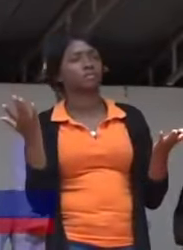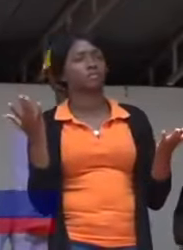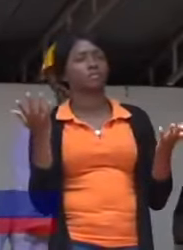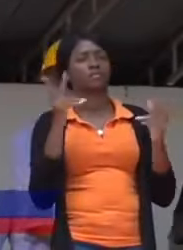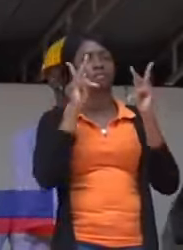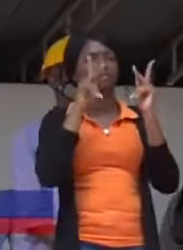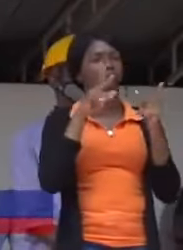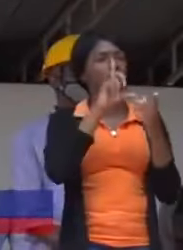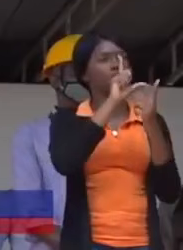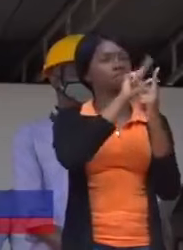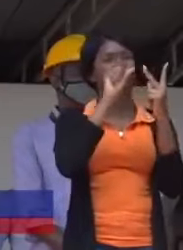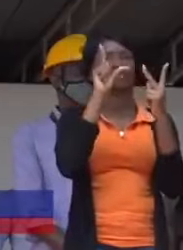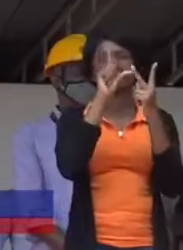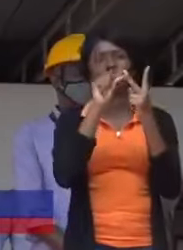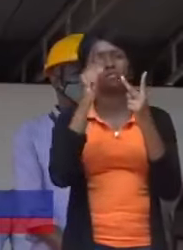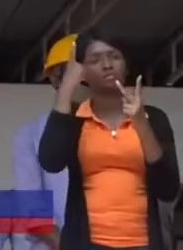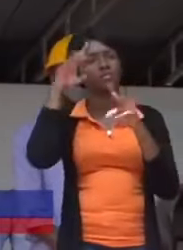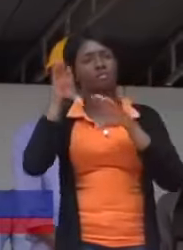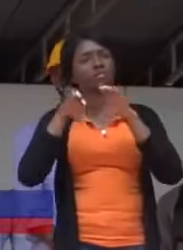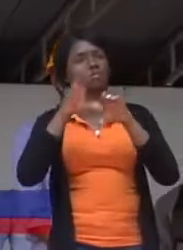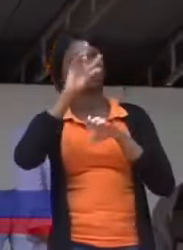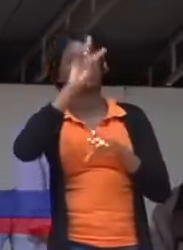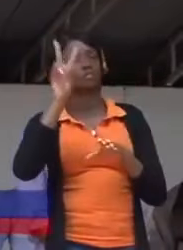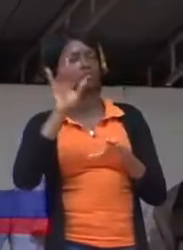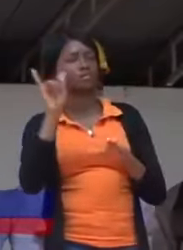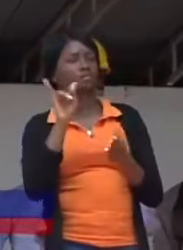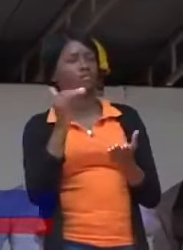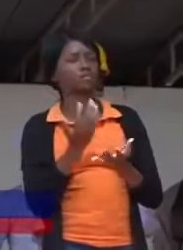qui choisit métier pour faire gang tout. Gang non,